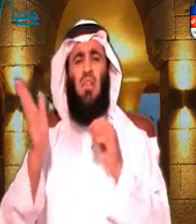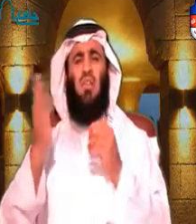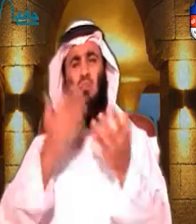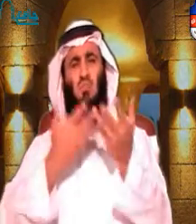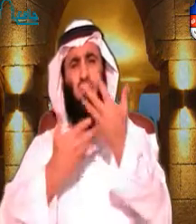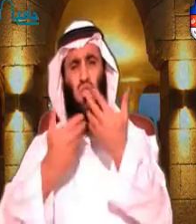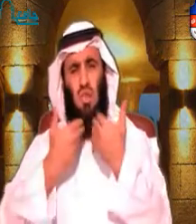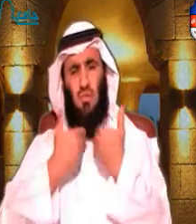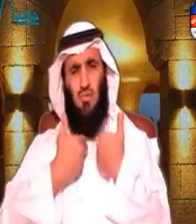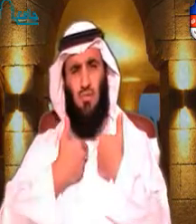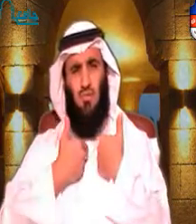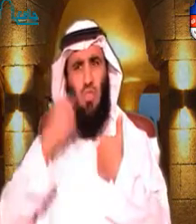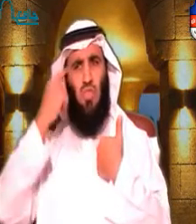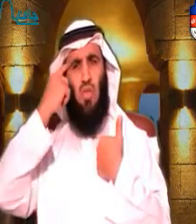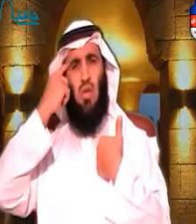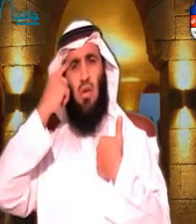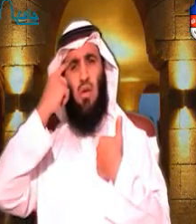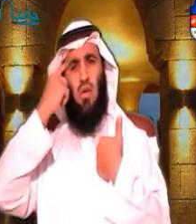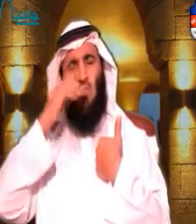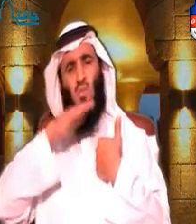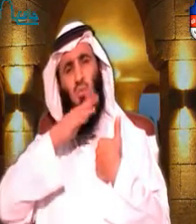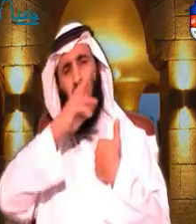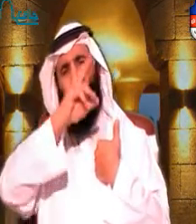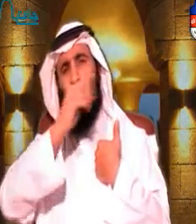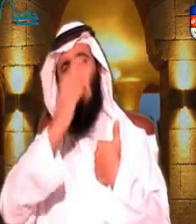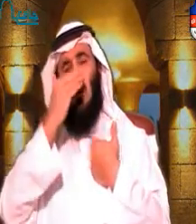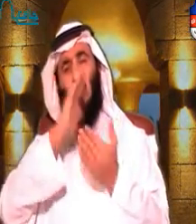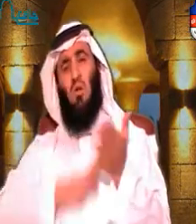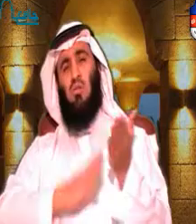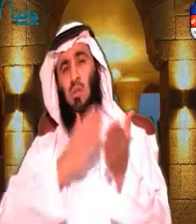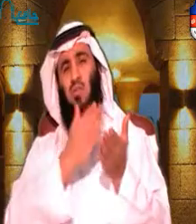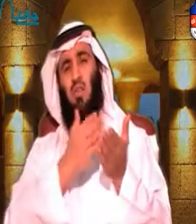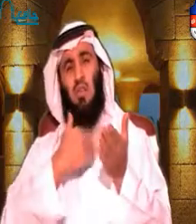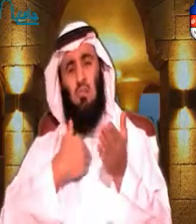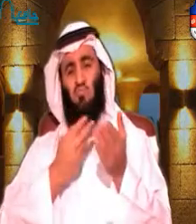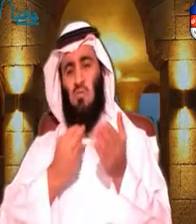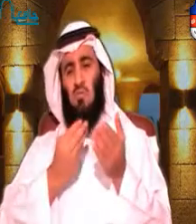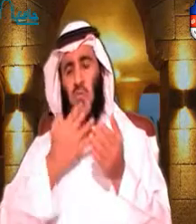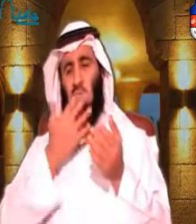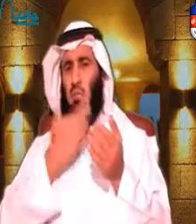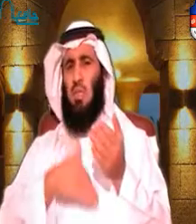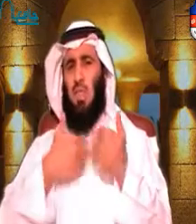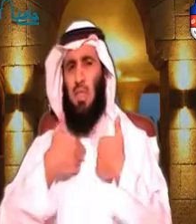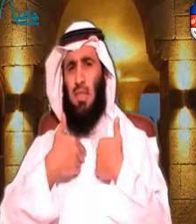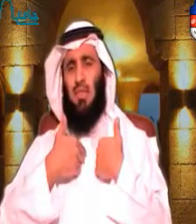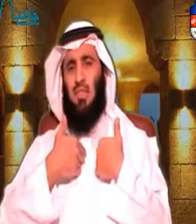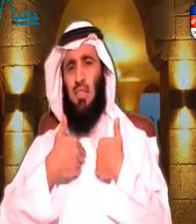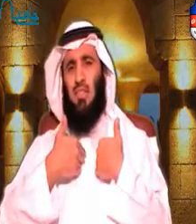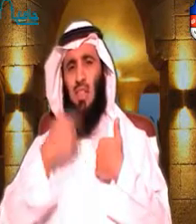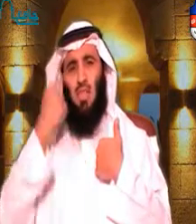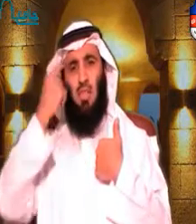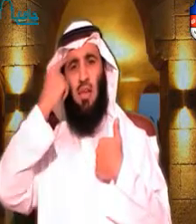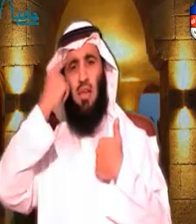بها فاذكر مصابك في النار، وإذا ذكرت مصيبة تسلو بها فاذكر مصابك في